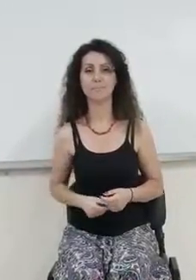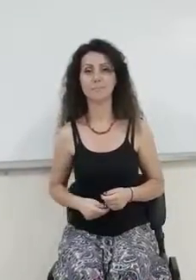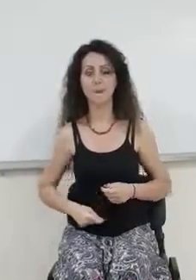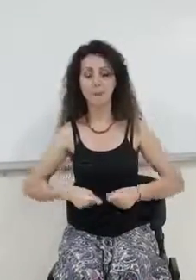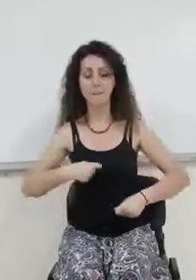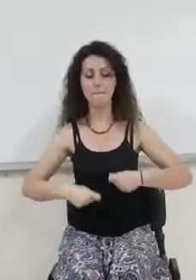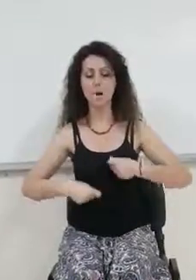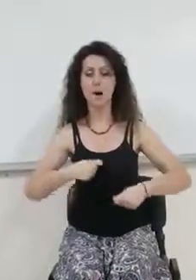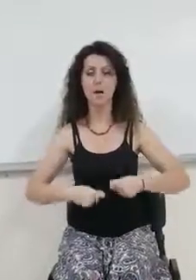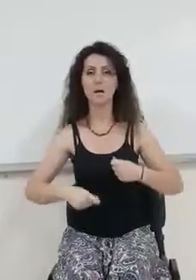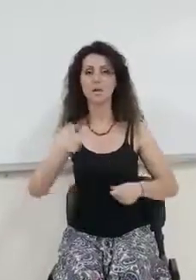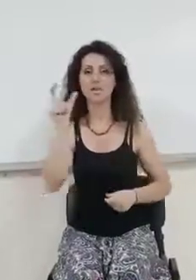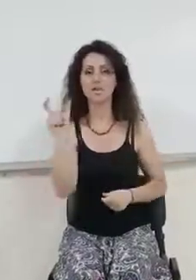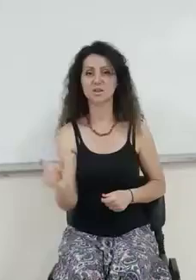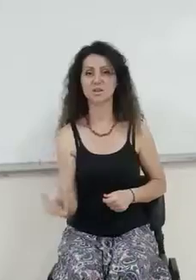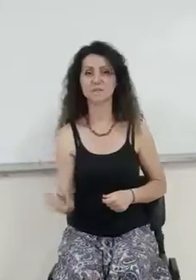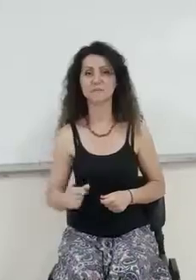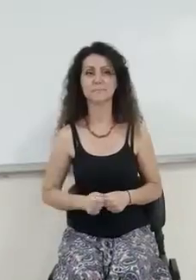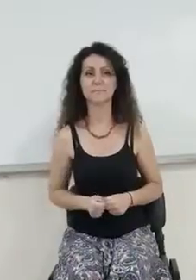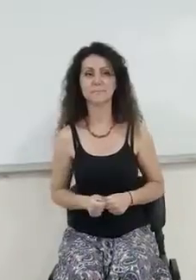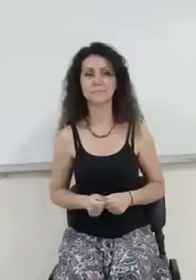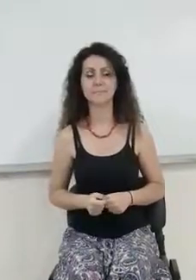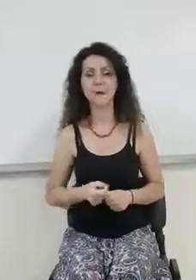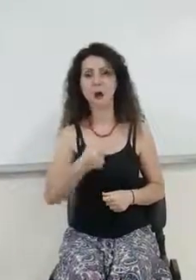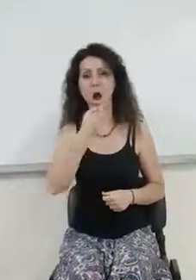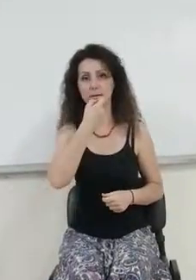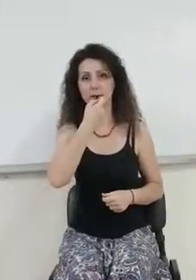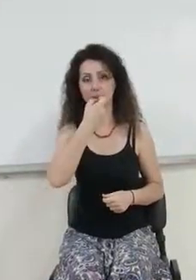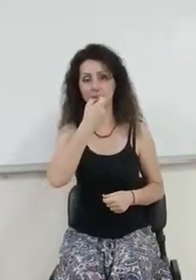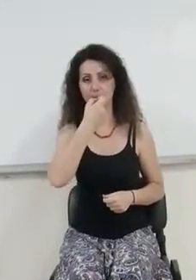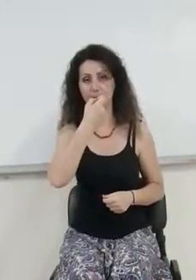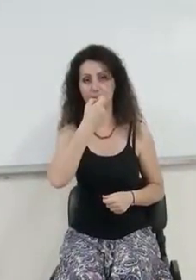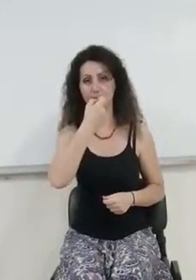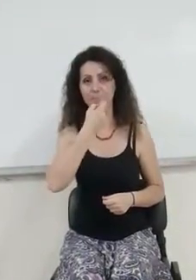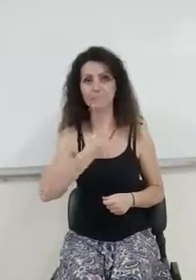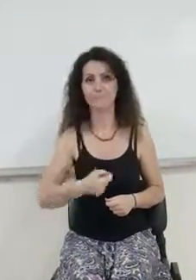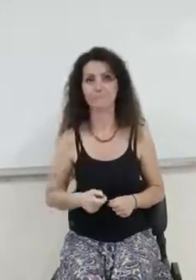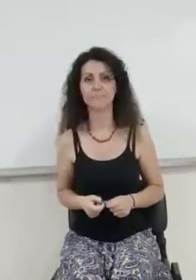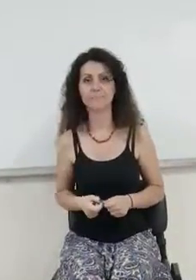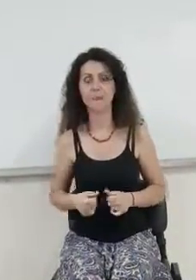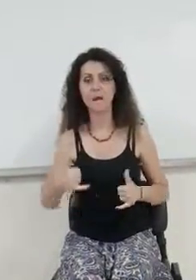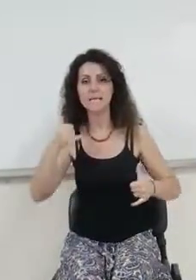Bankacı, Hakem, Sekreter.